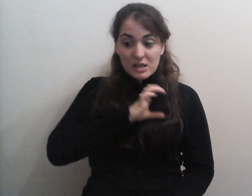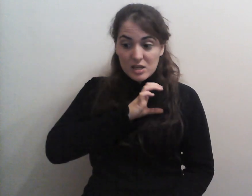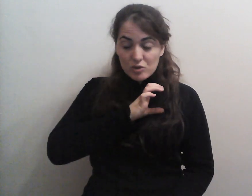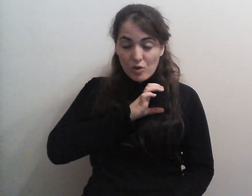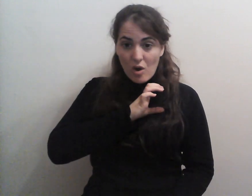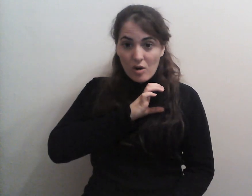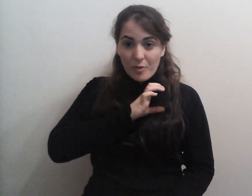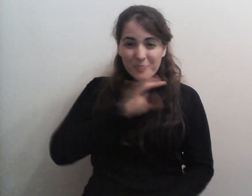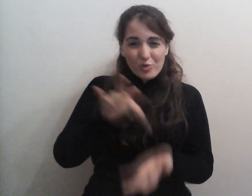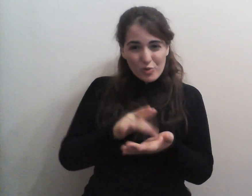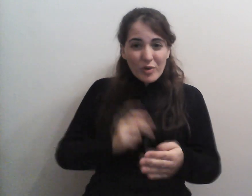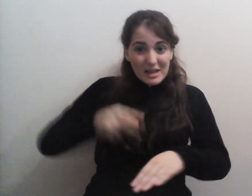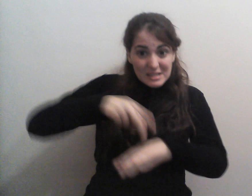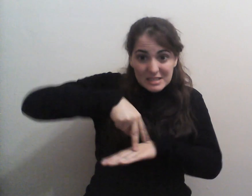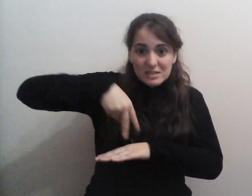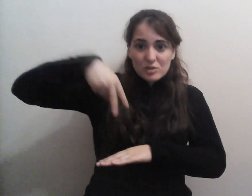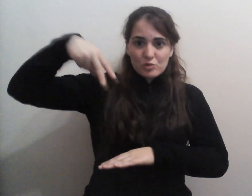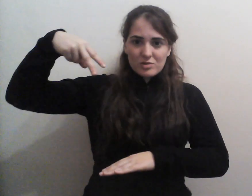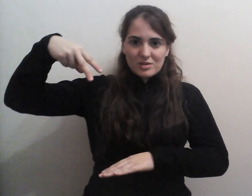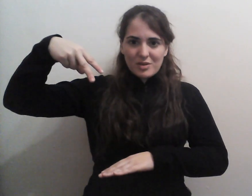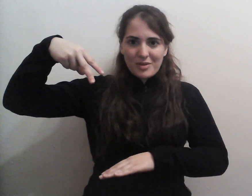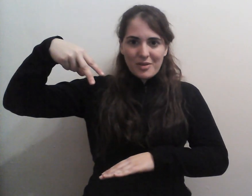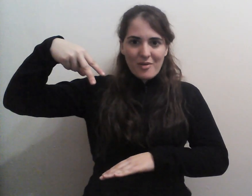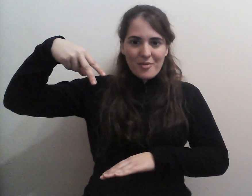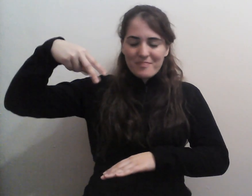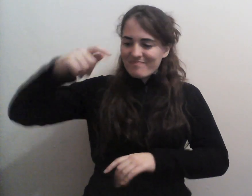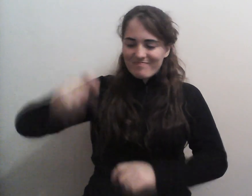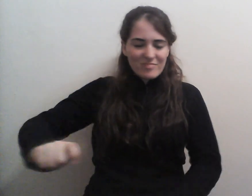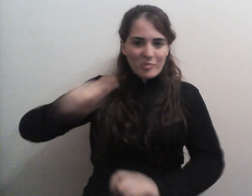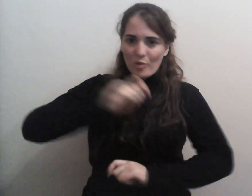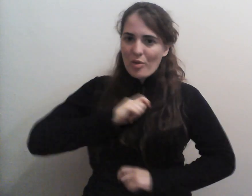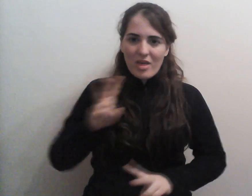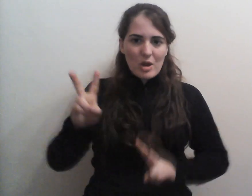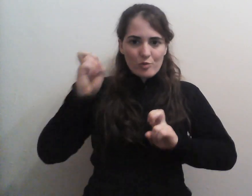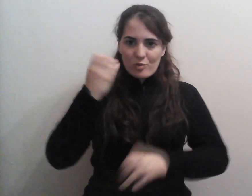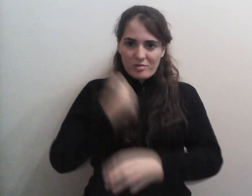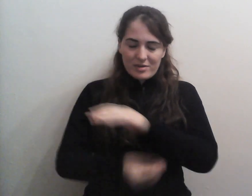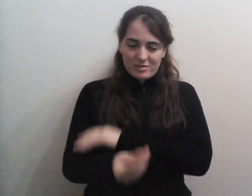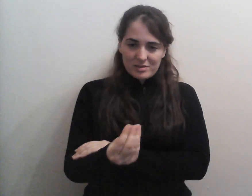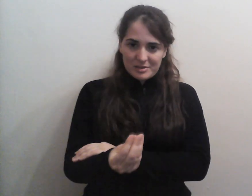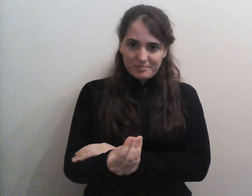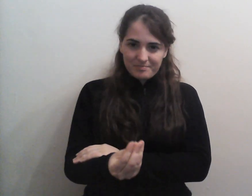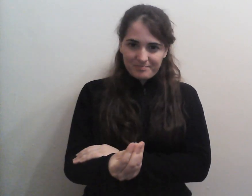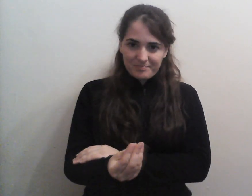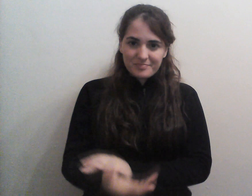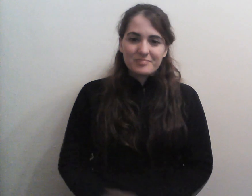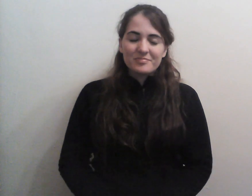nos salva por pura gracia. Y así cumplió lo que había prometido en los días del antiguo pacto a través de Ezequiel 36,